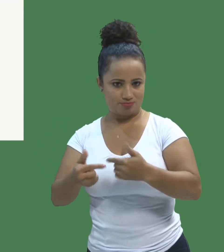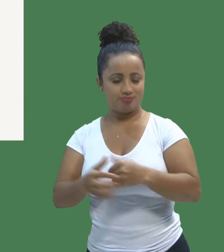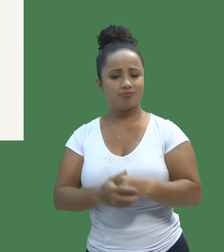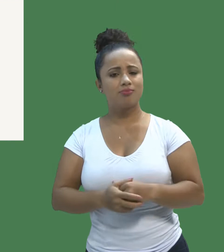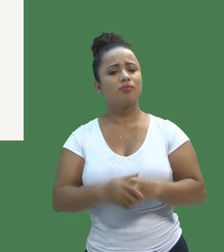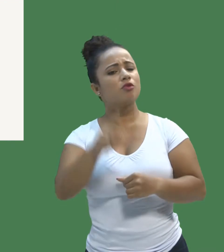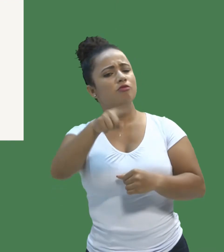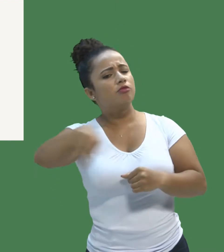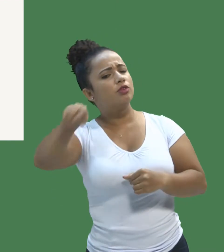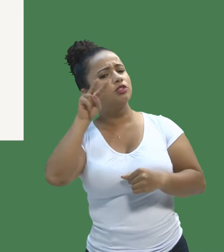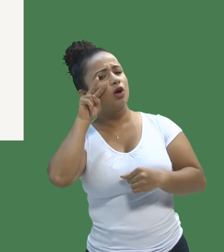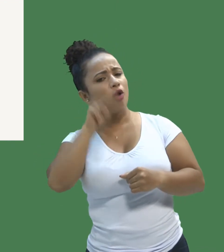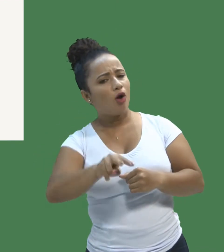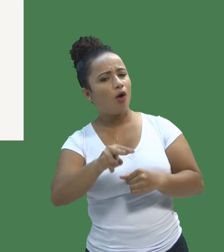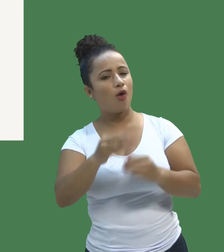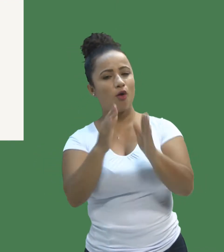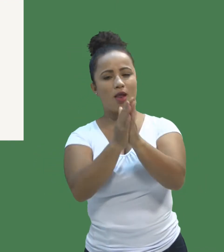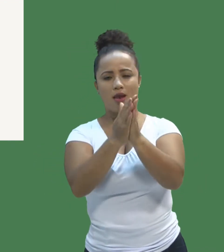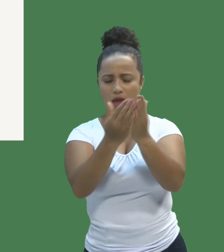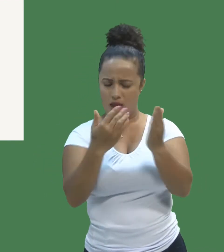sustentá-los.